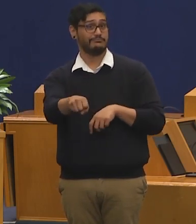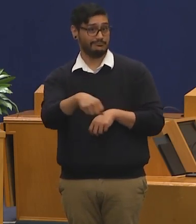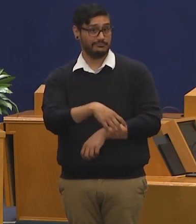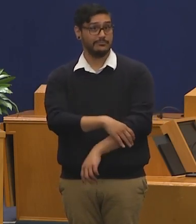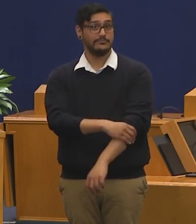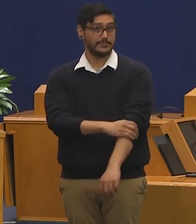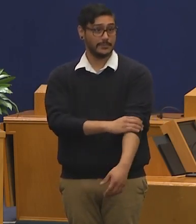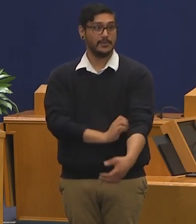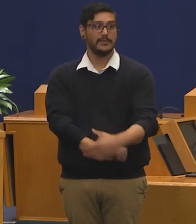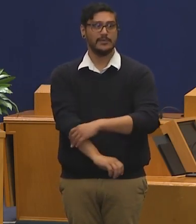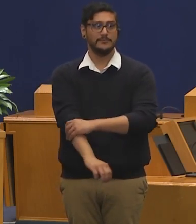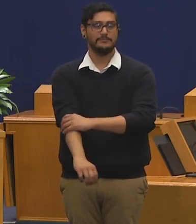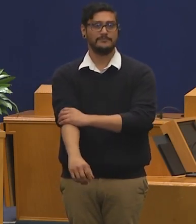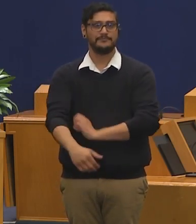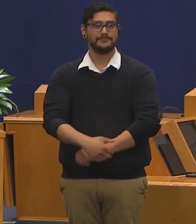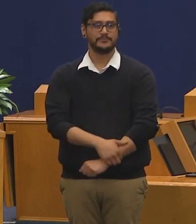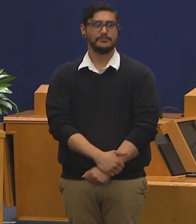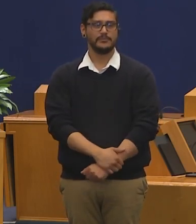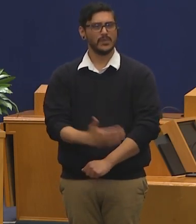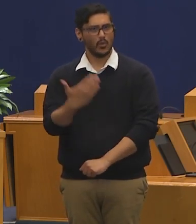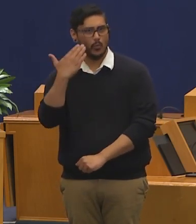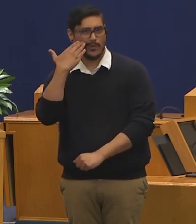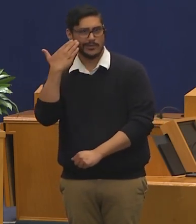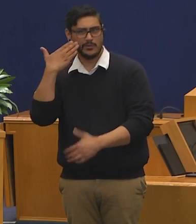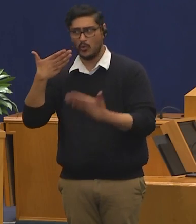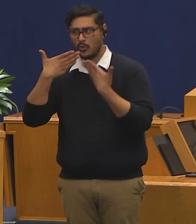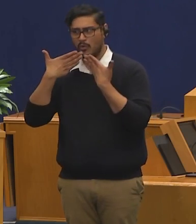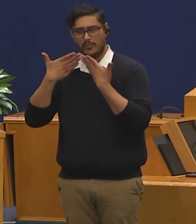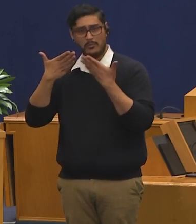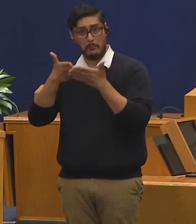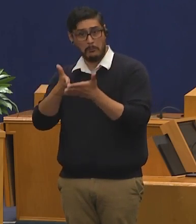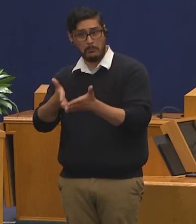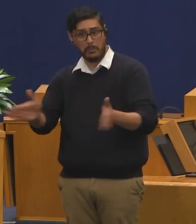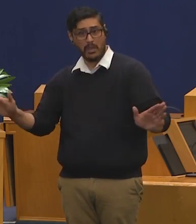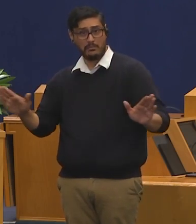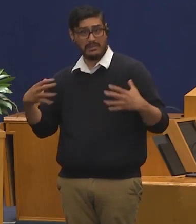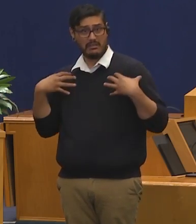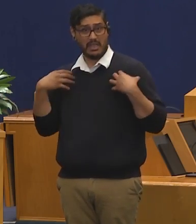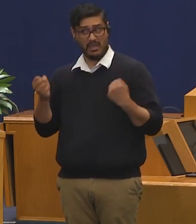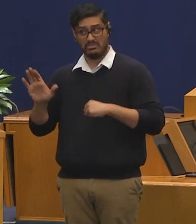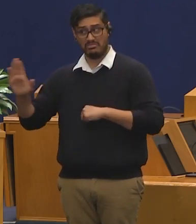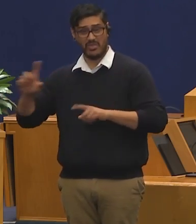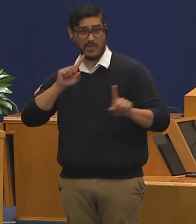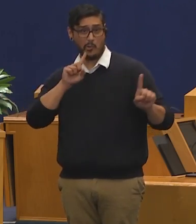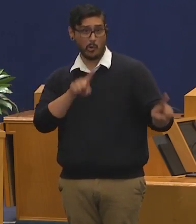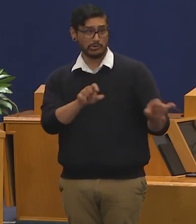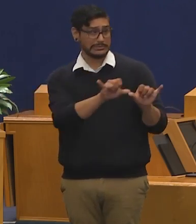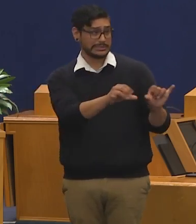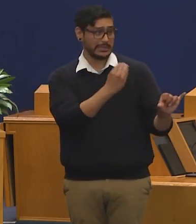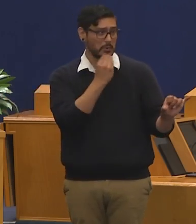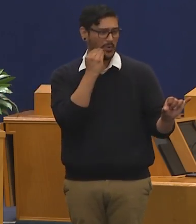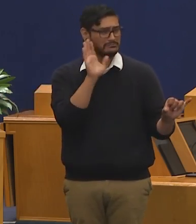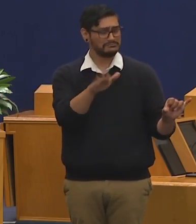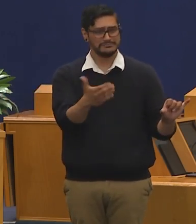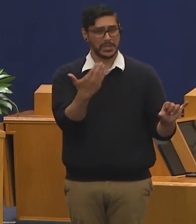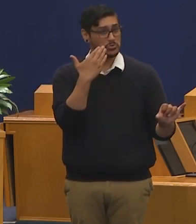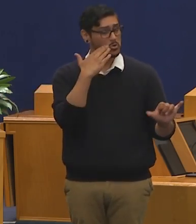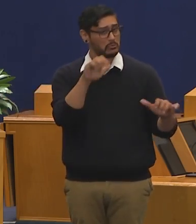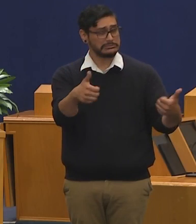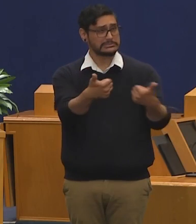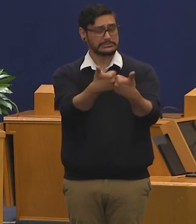Sabemos que las directivas de salud pública han sido difíciles para cada persona en